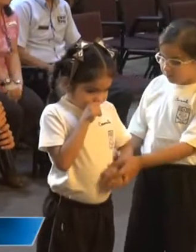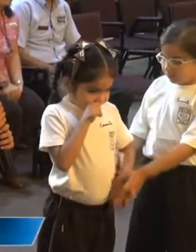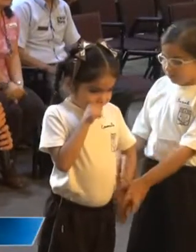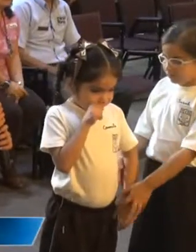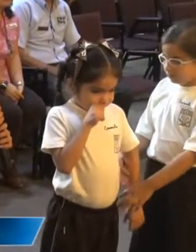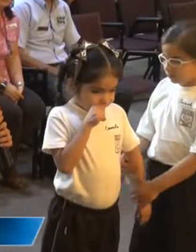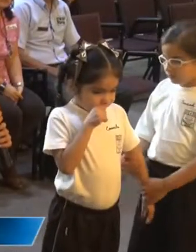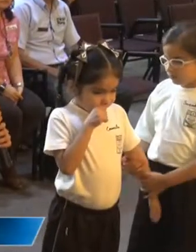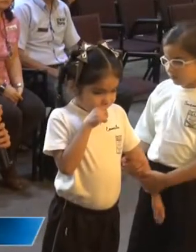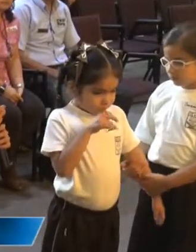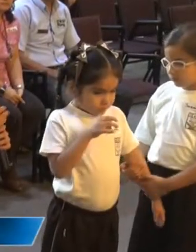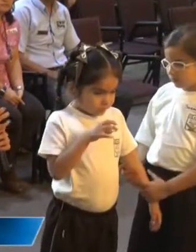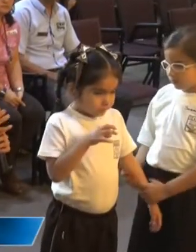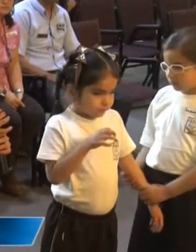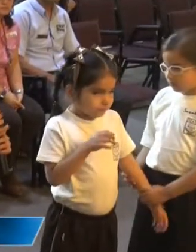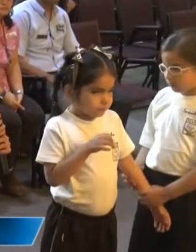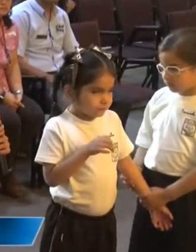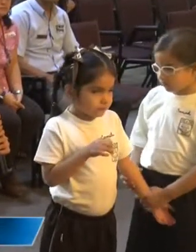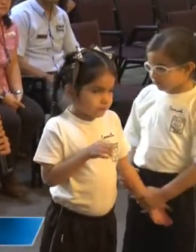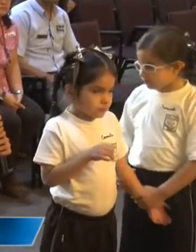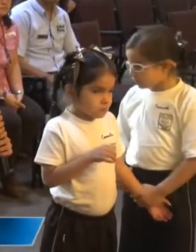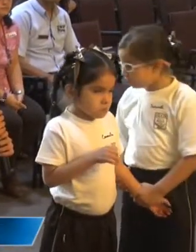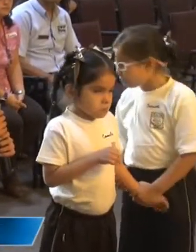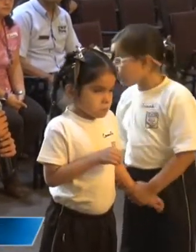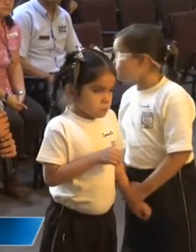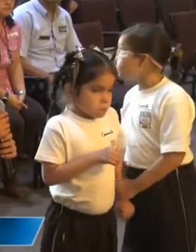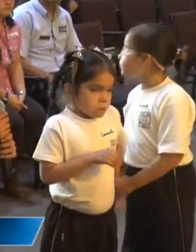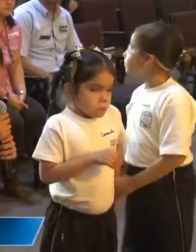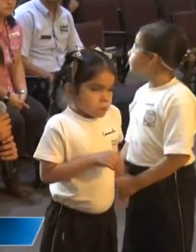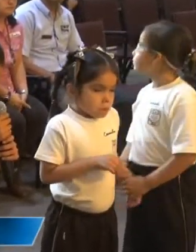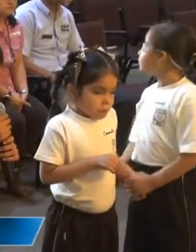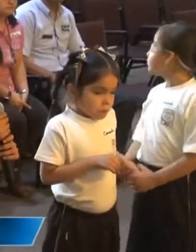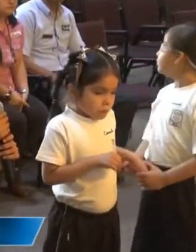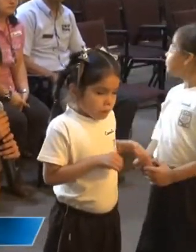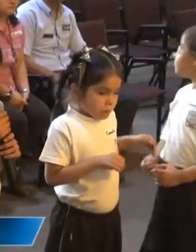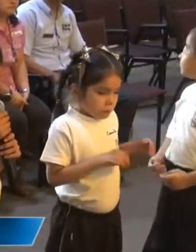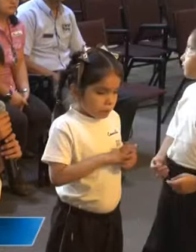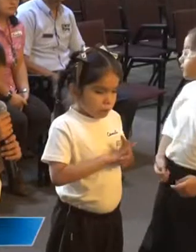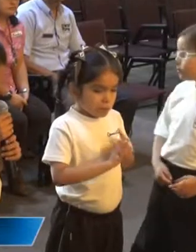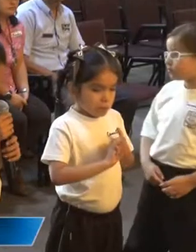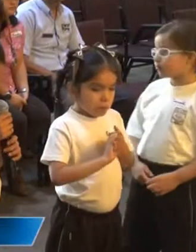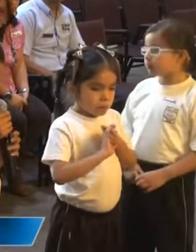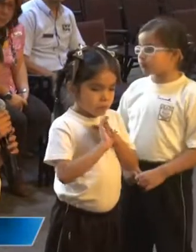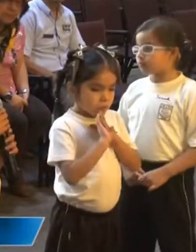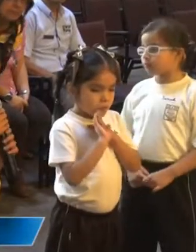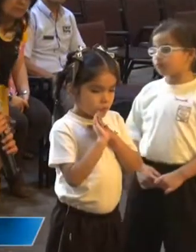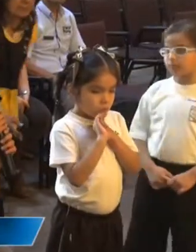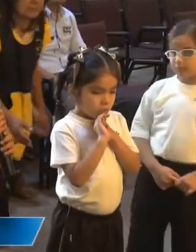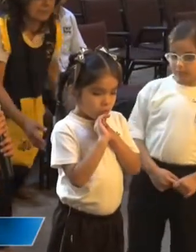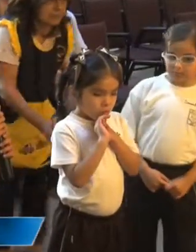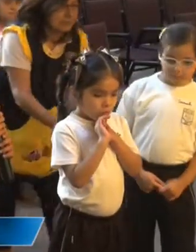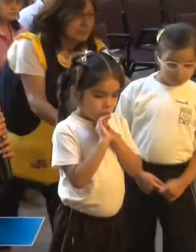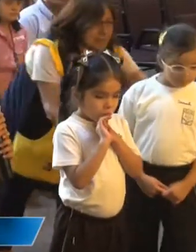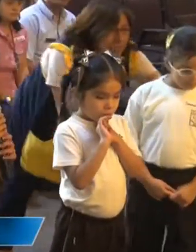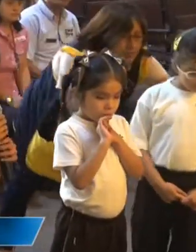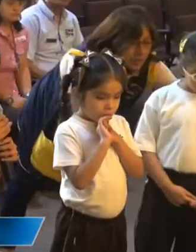huecos que hay en semáforos que nos avisen y con